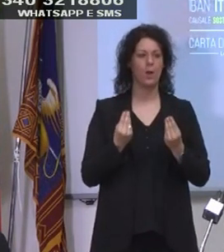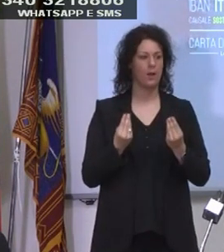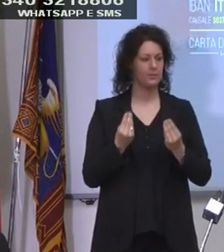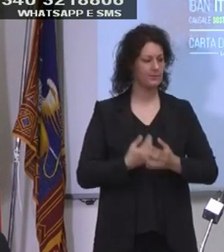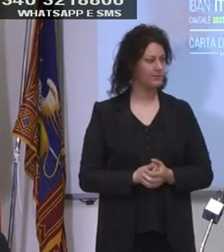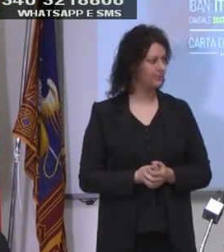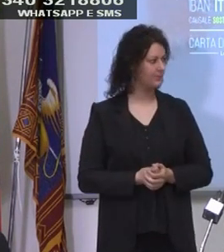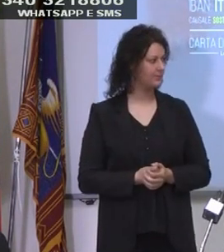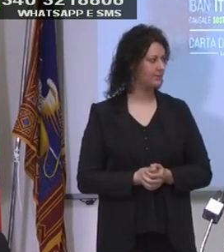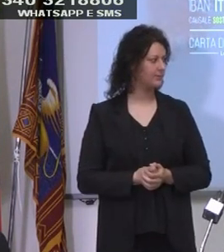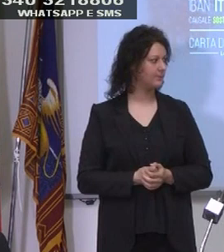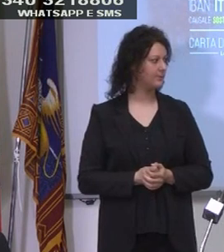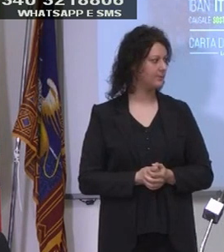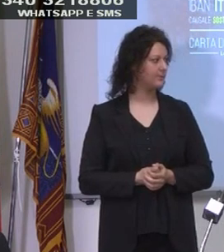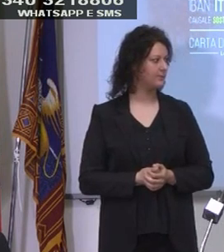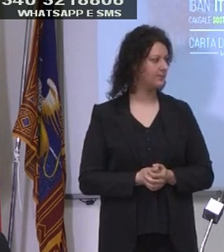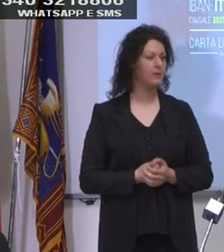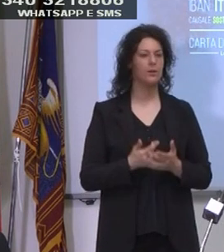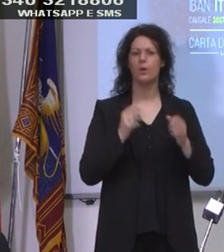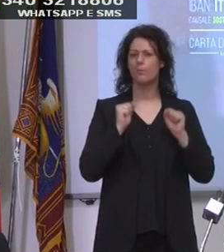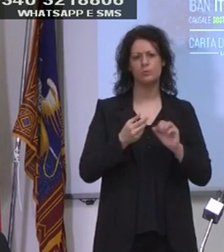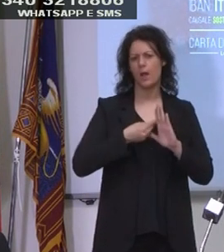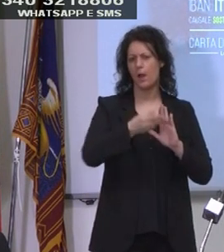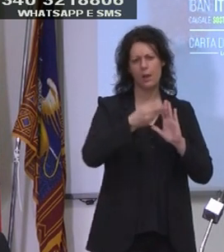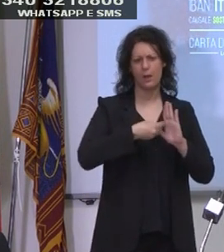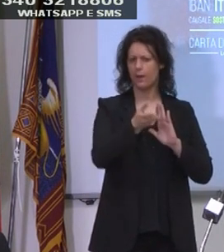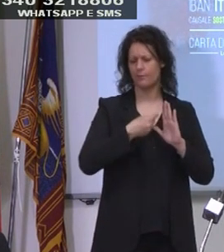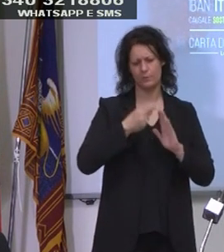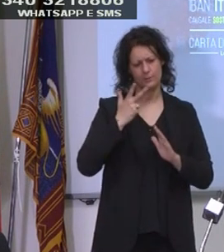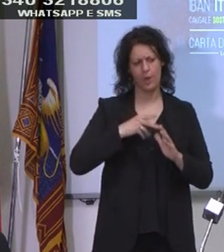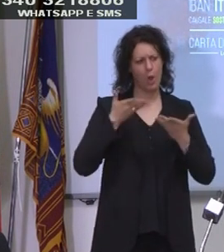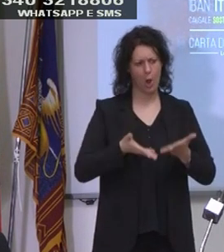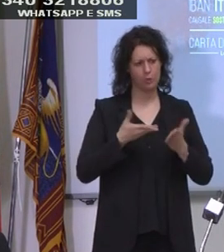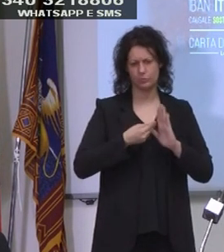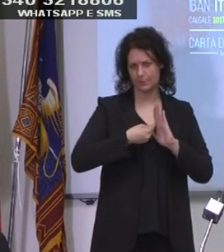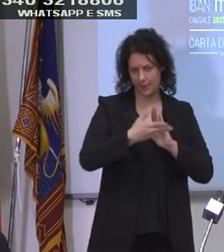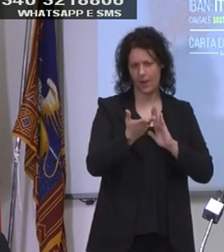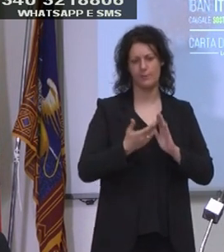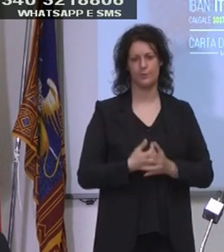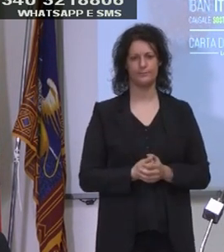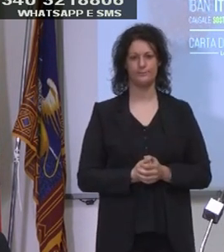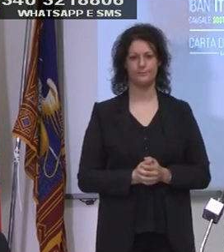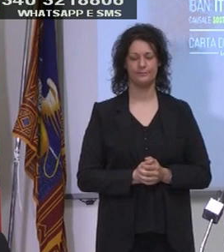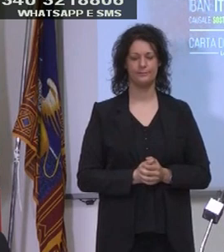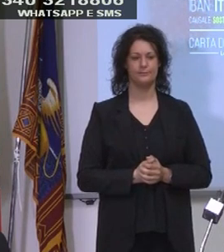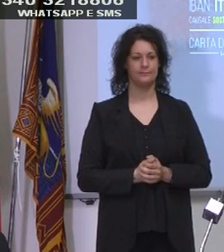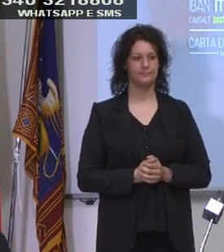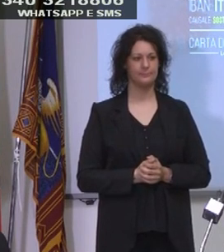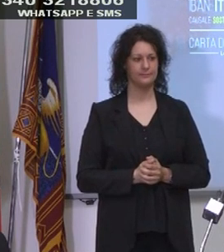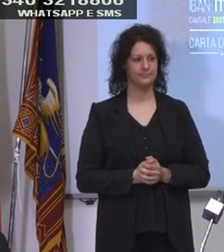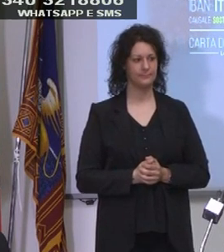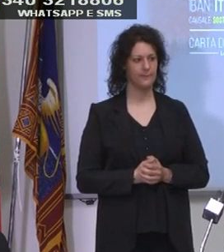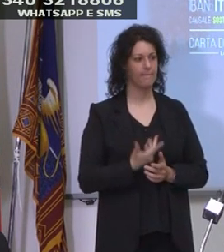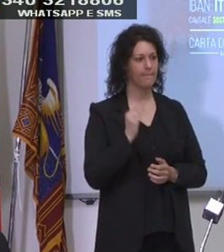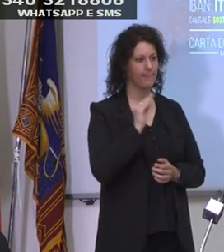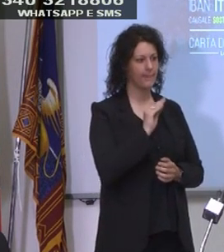apprezzate. Due secondi, li posso andare in temporale? Oggi ne diamo una, non so, domani vediamo. A che